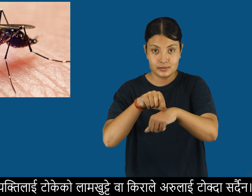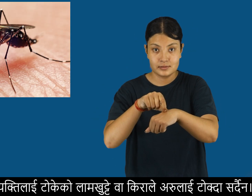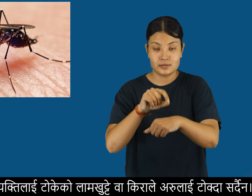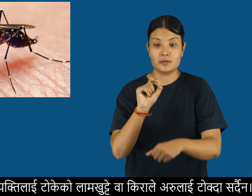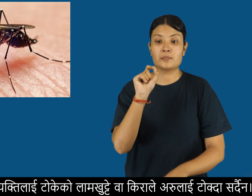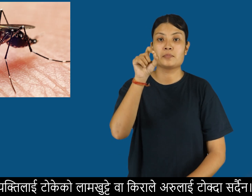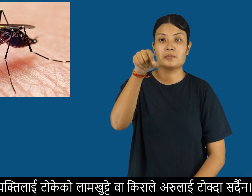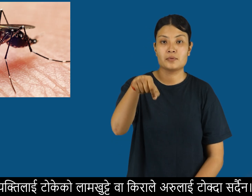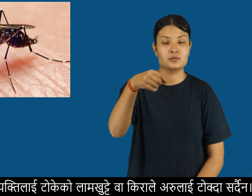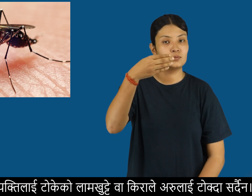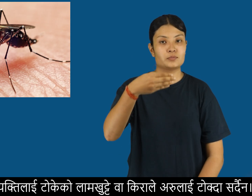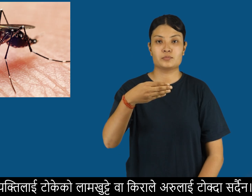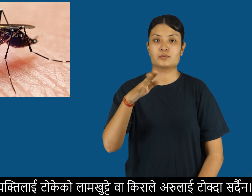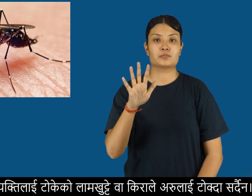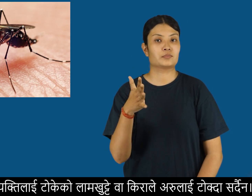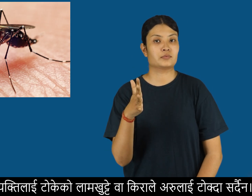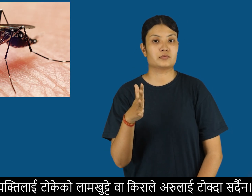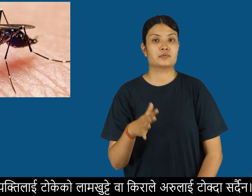वा किराले अरूलाई टोक्दा सर्दैन।